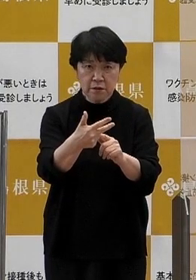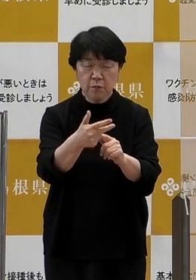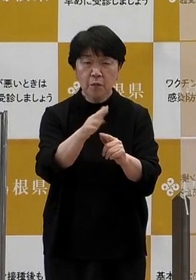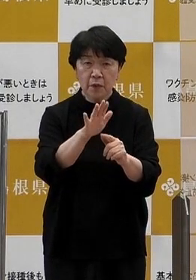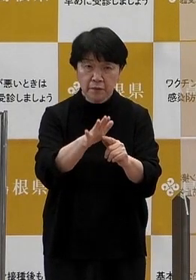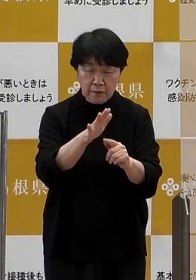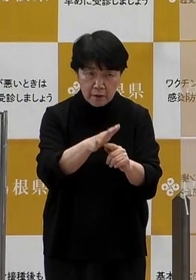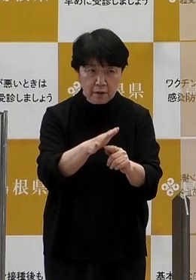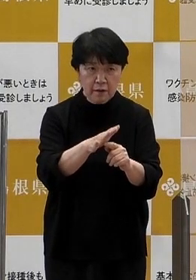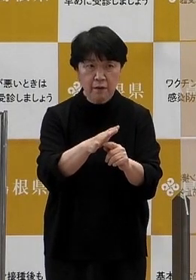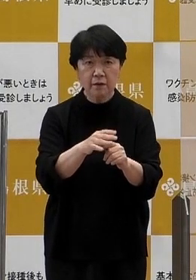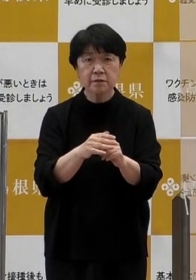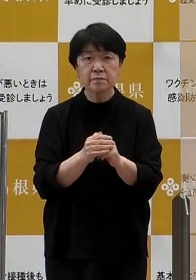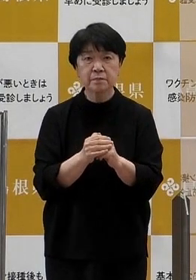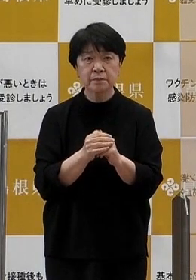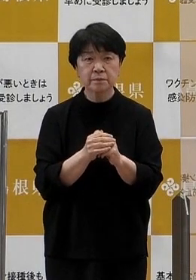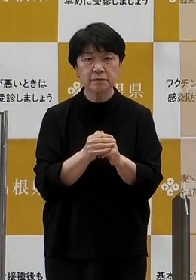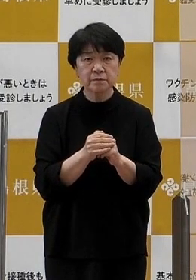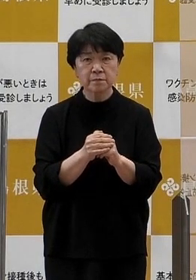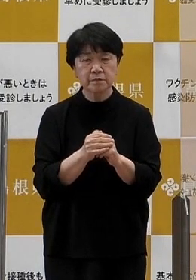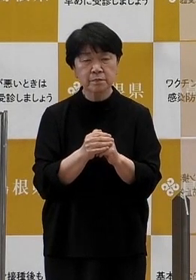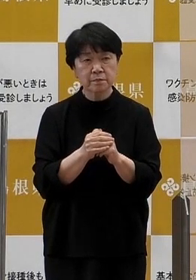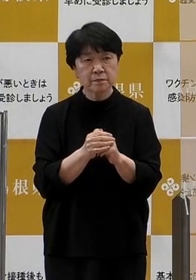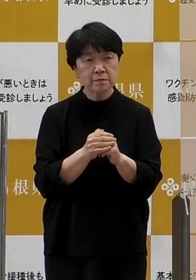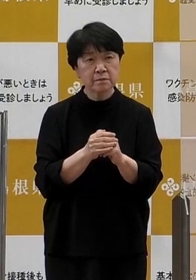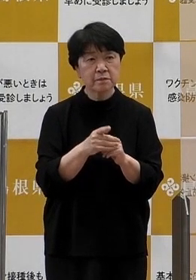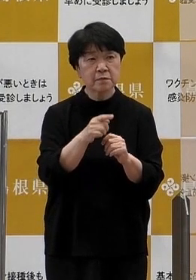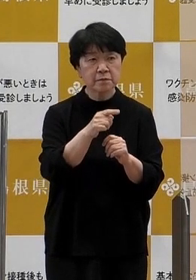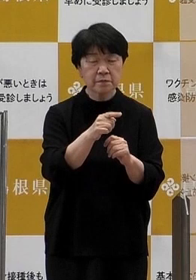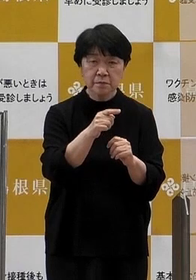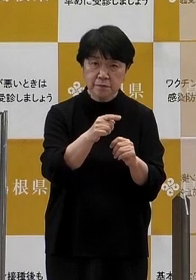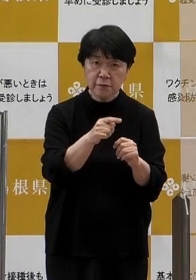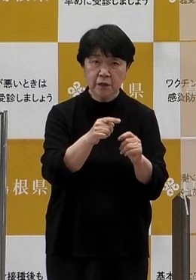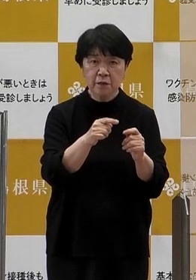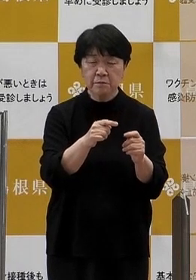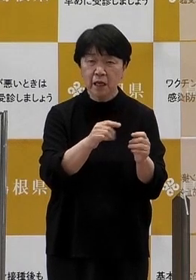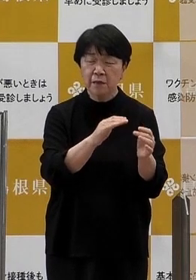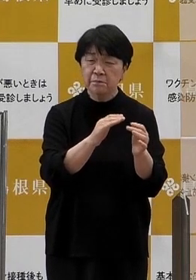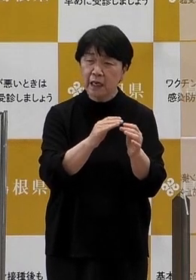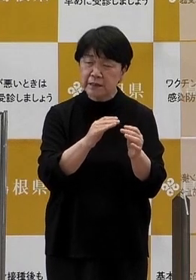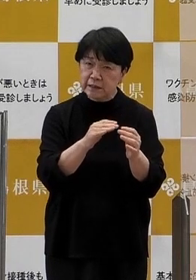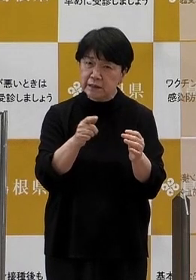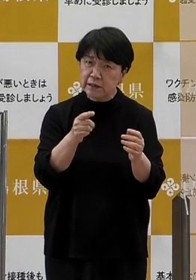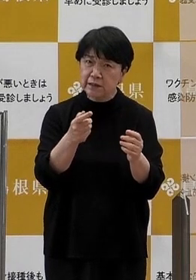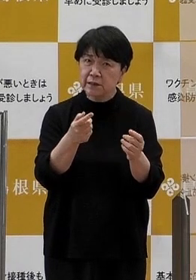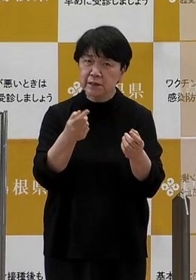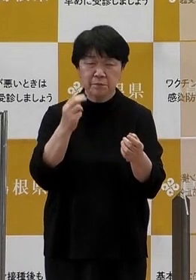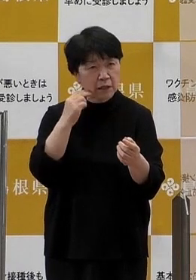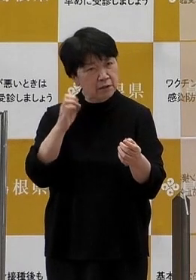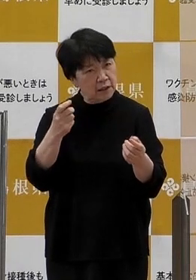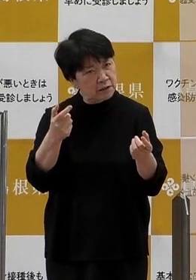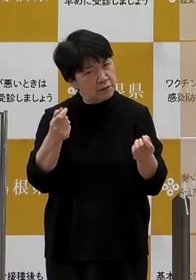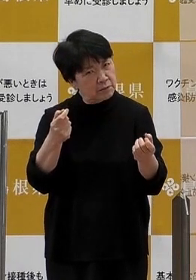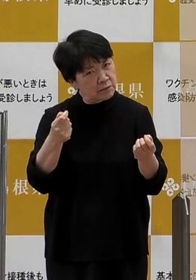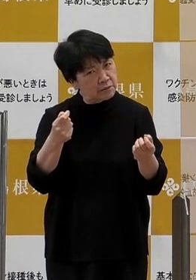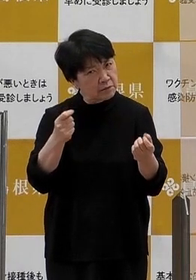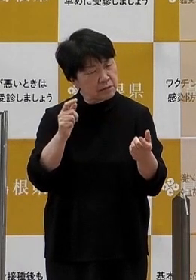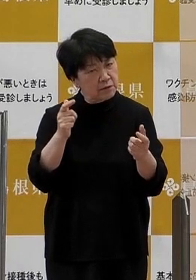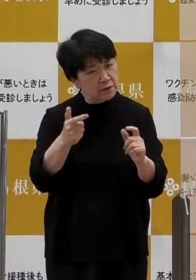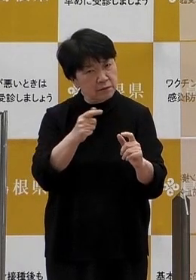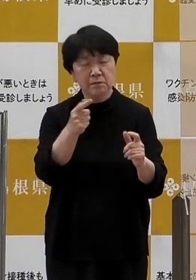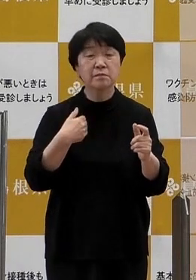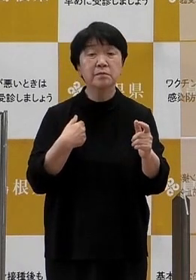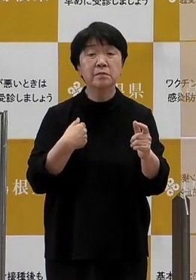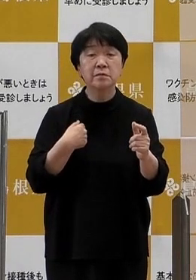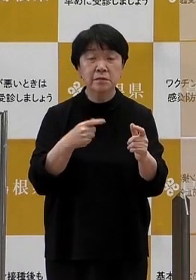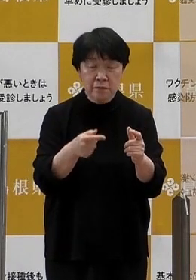松江と都市、都市化の度合いが、ほぼ同じだというふうに言えると思いますけれども、人口規模も